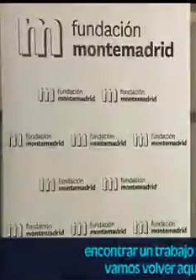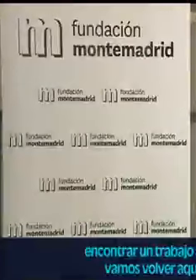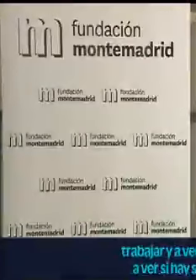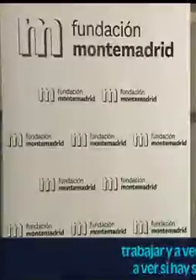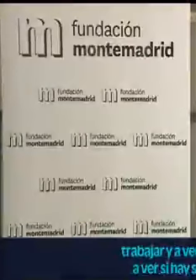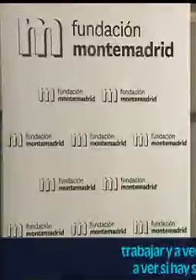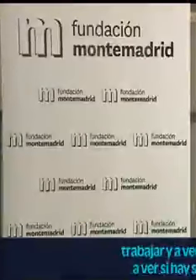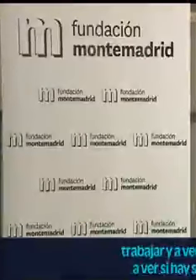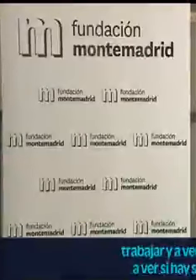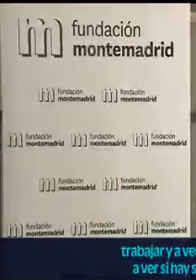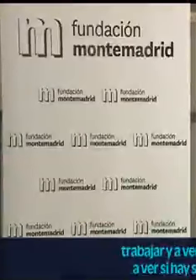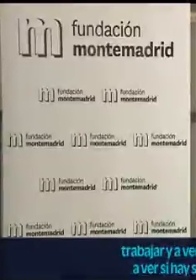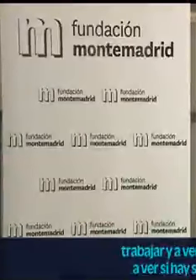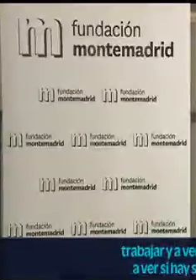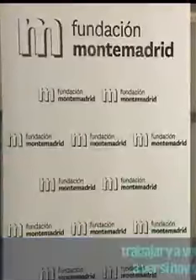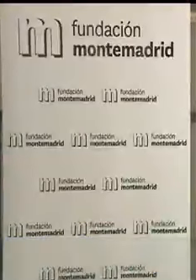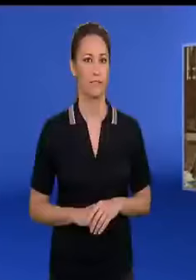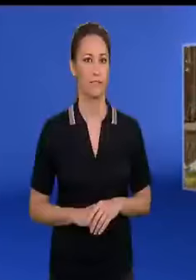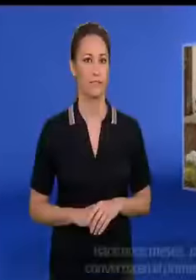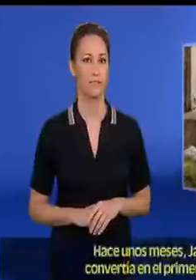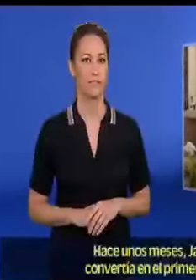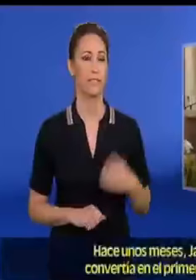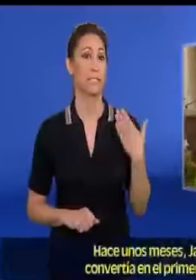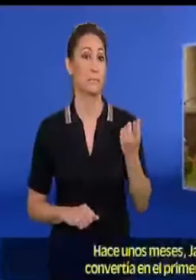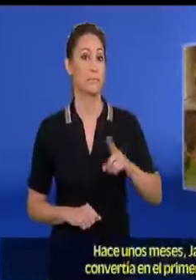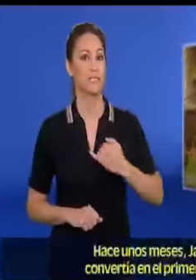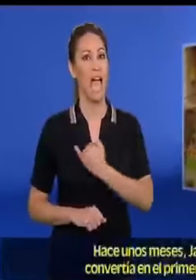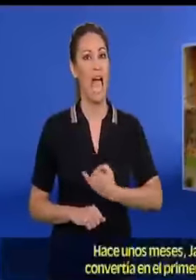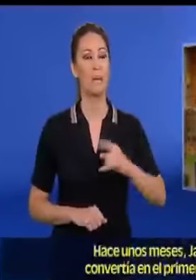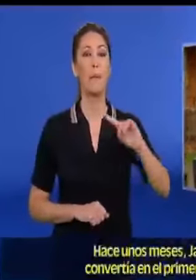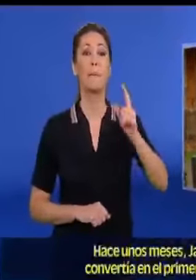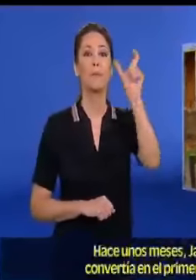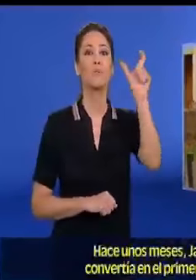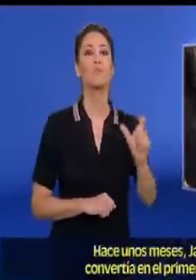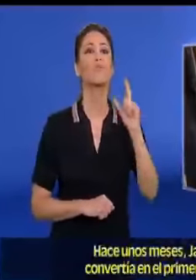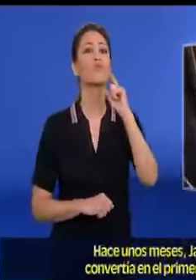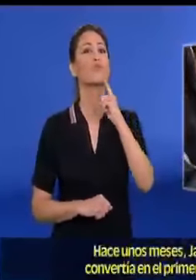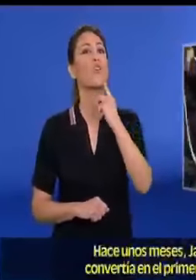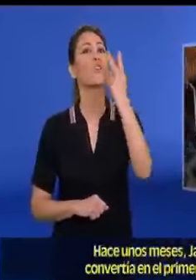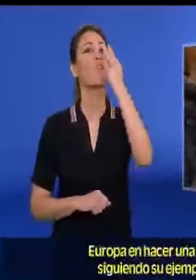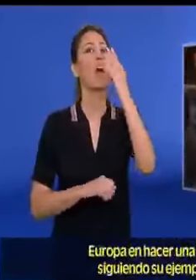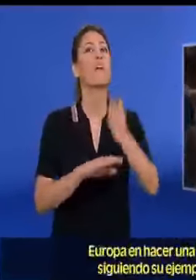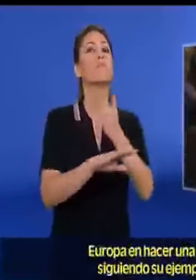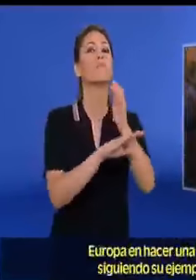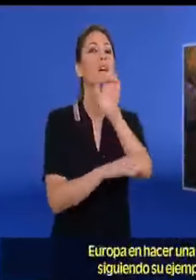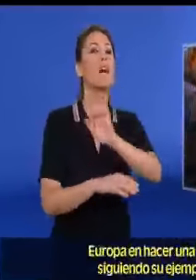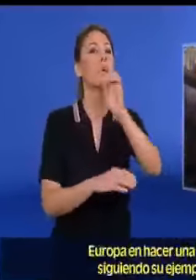España y trabajar, a ver qué tal, a ver si hay suerte. Hace unos meses Javier García se convertía en el primer sordociego de Europa en hacer una beca